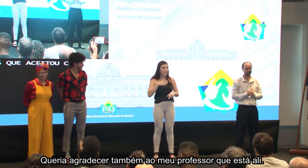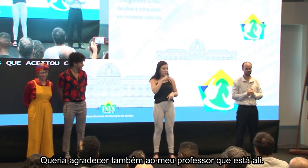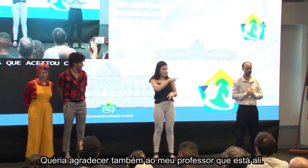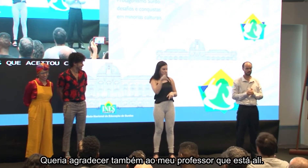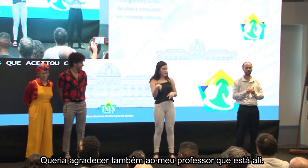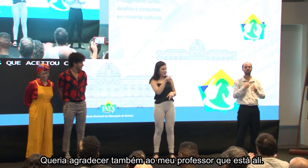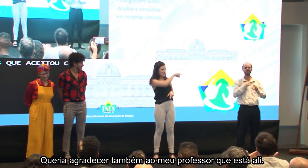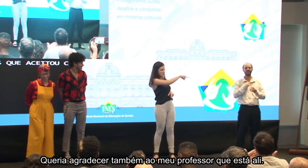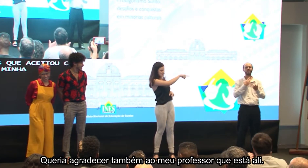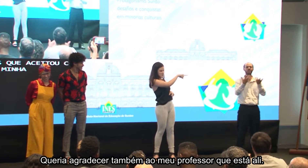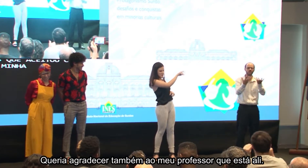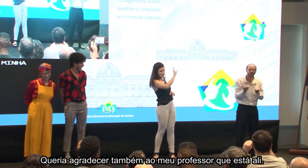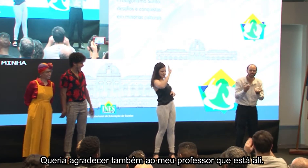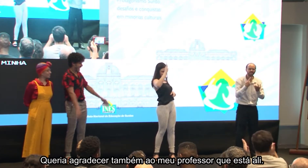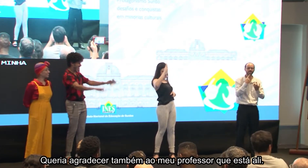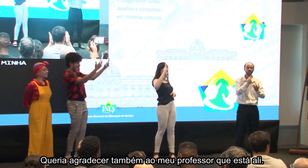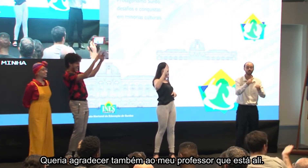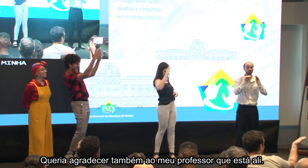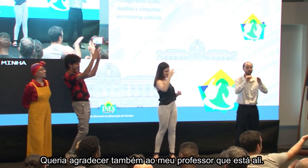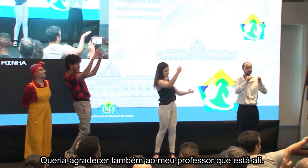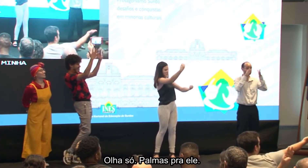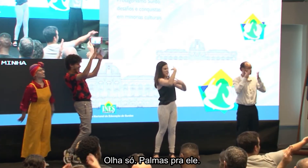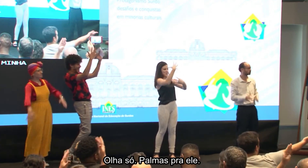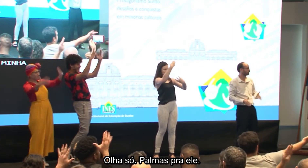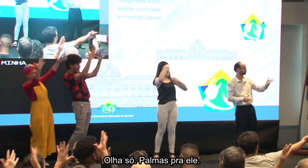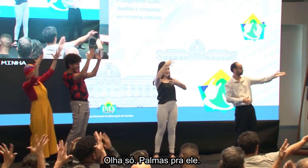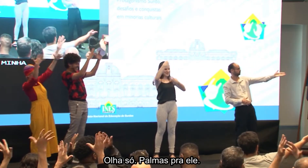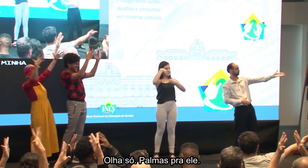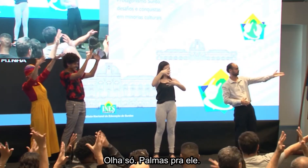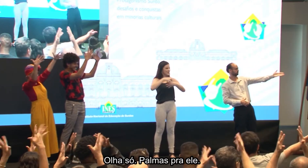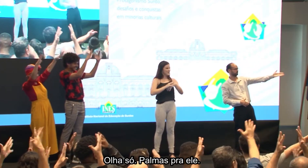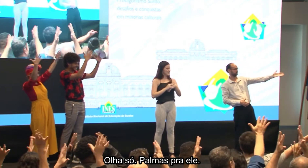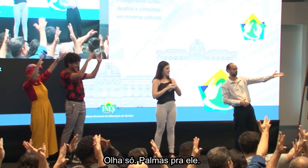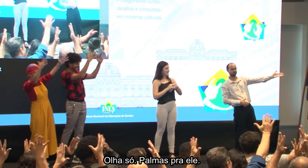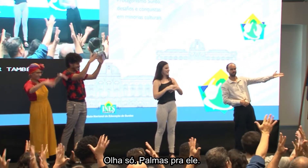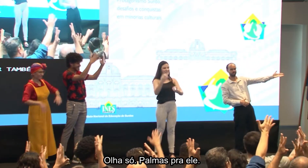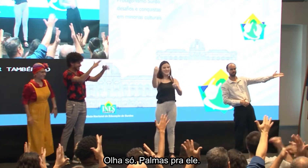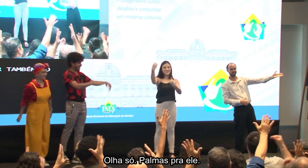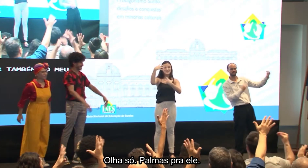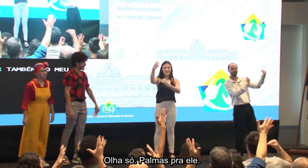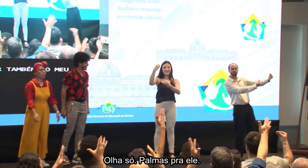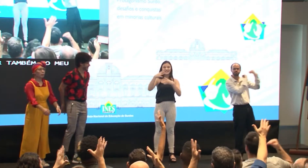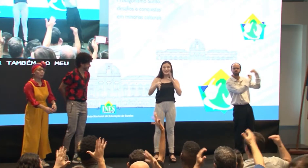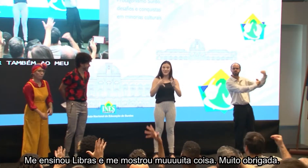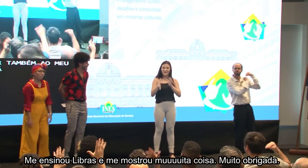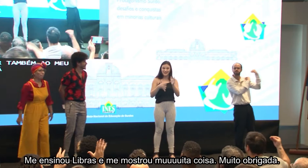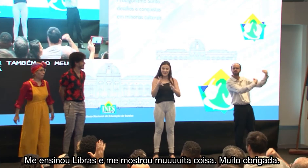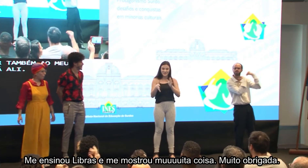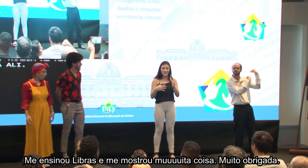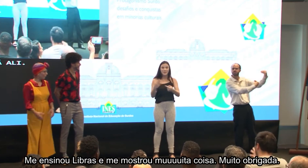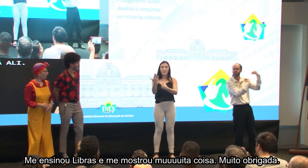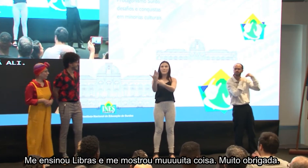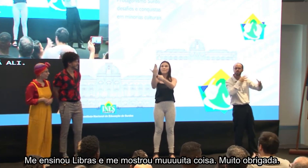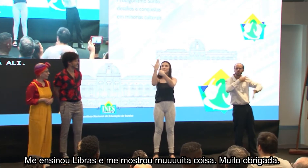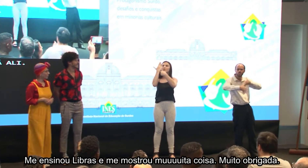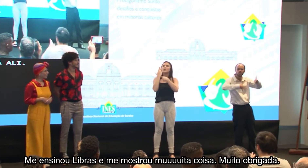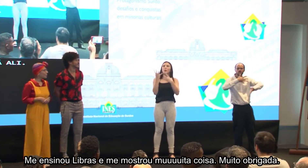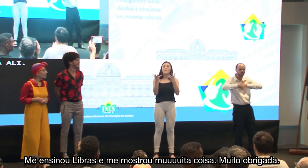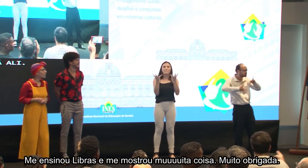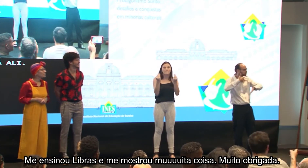Queria agradecer também ao meu professor que está ali, Olha só, palmas para ele. que me ensinou Libras